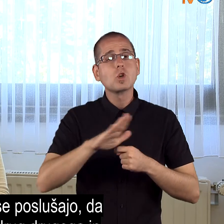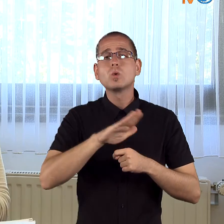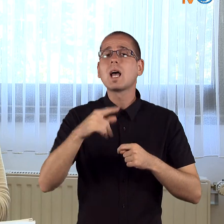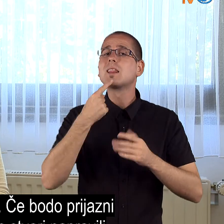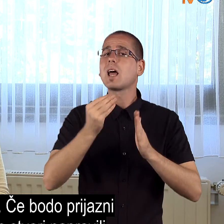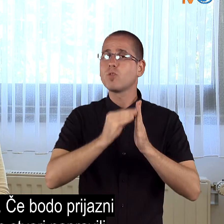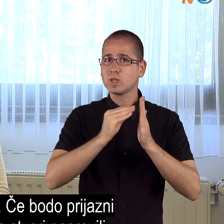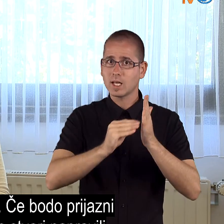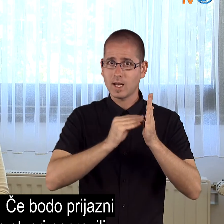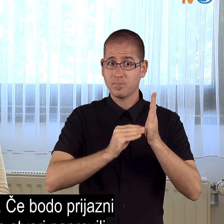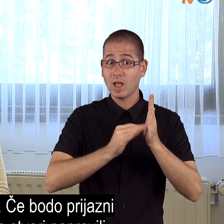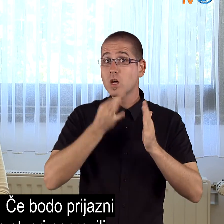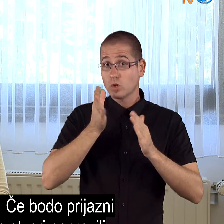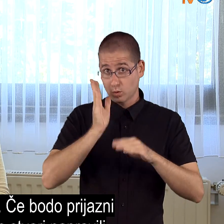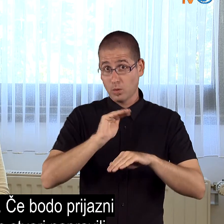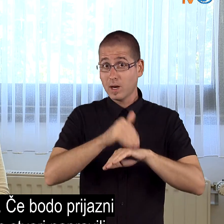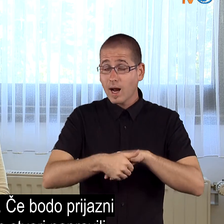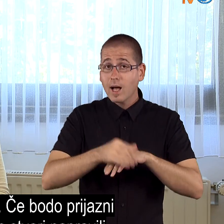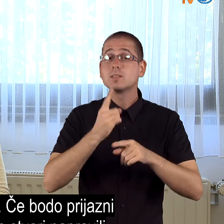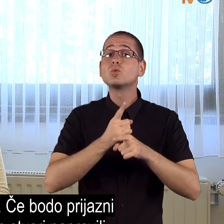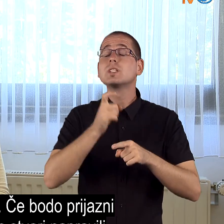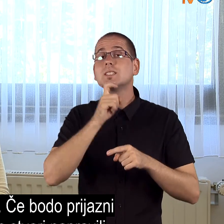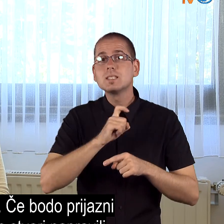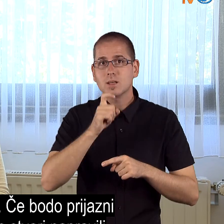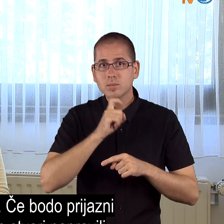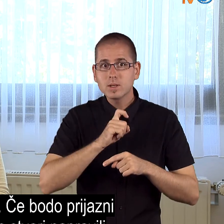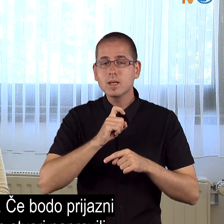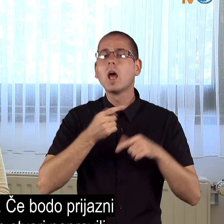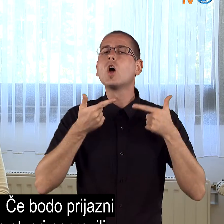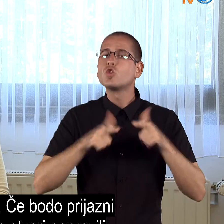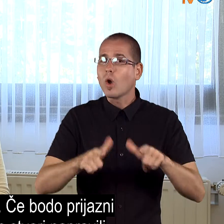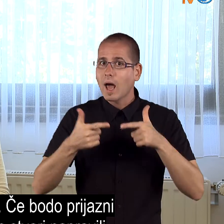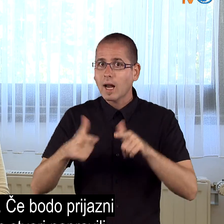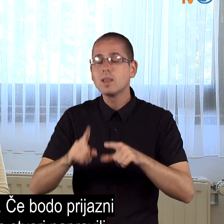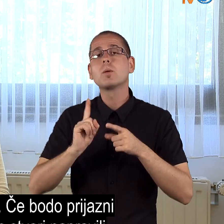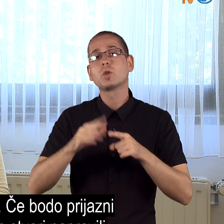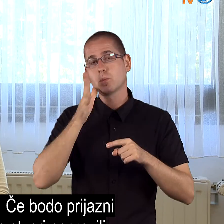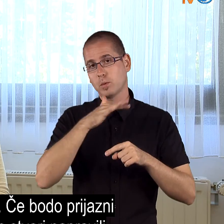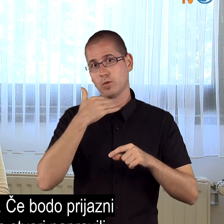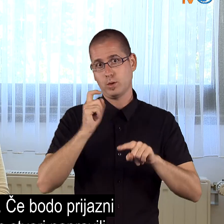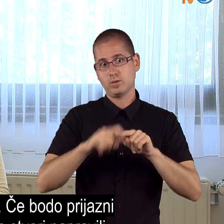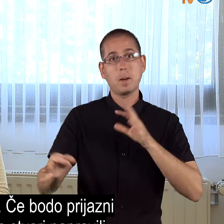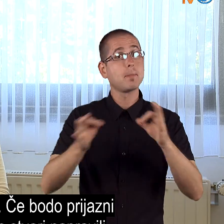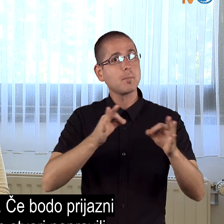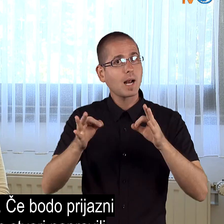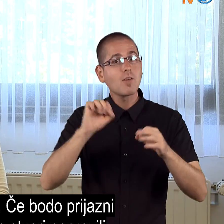vsa ta navodila. Če bodo prijazni, strpni in tolerantni, bomo veliko stvari